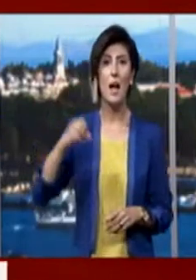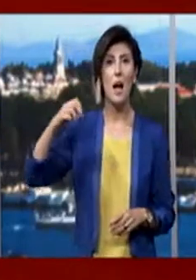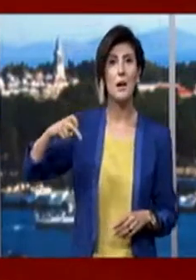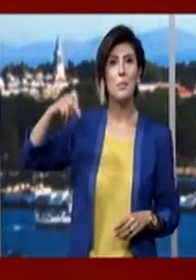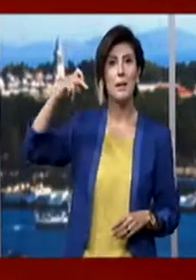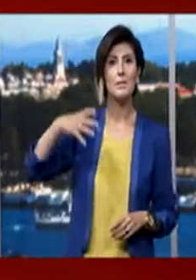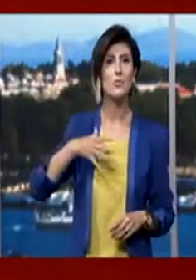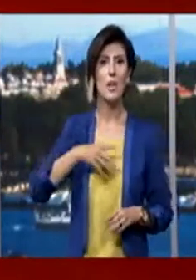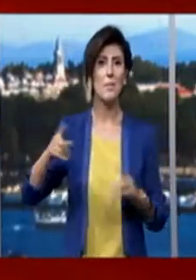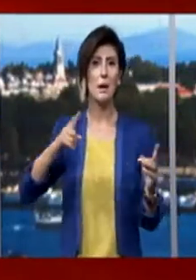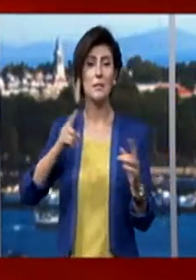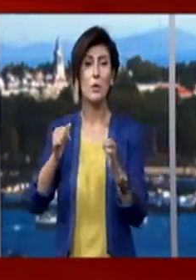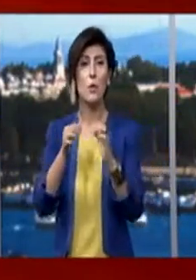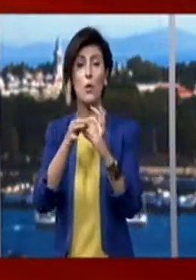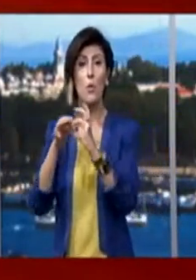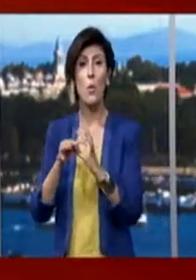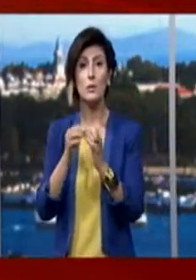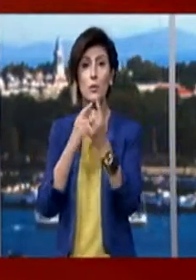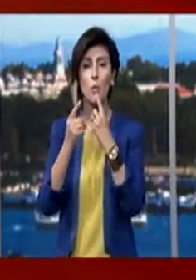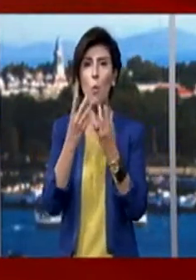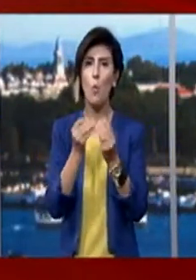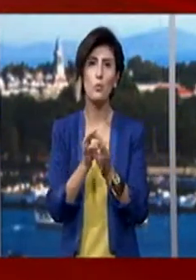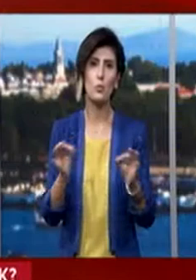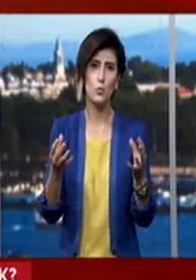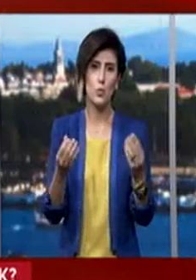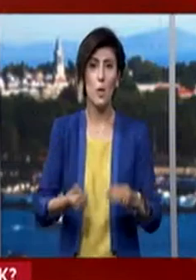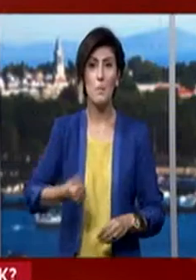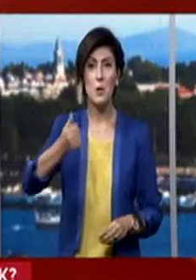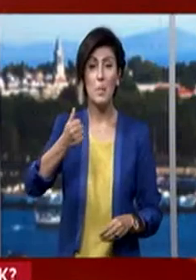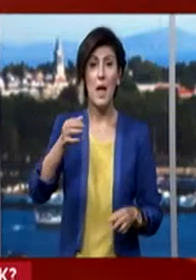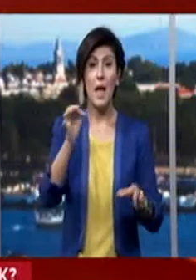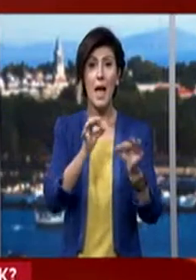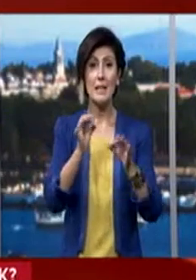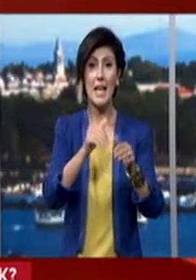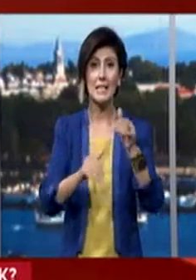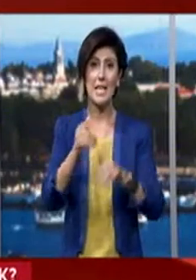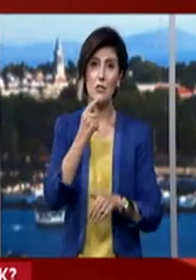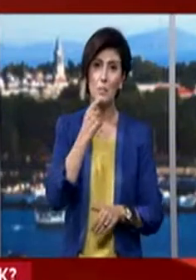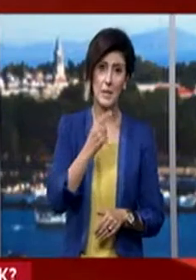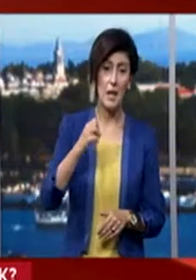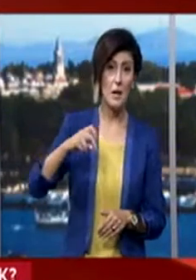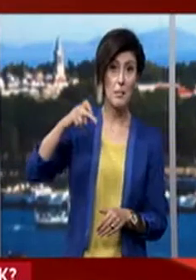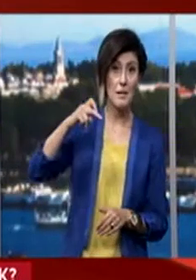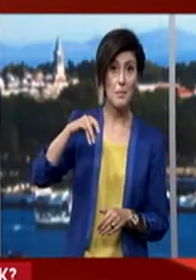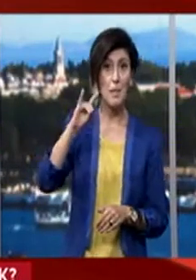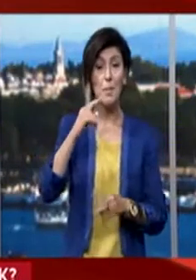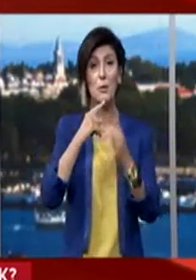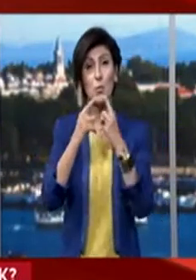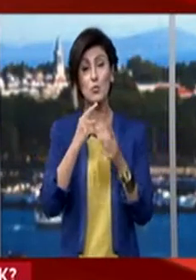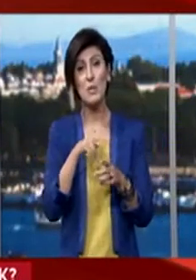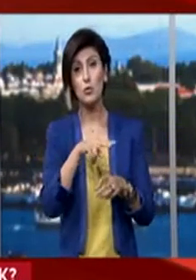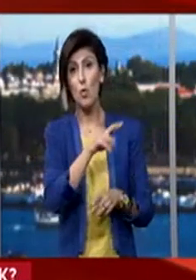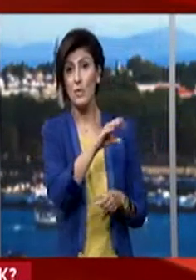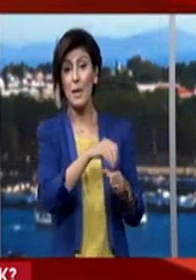CHP arasındaki koalisyon görüşmeleri olumsuz bitti. Başbakan erken seçim kartını açtı ama AK Parti-MHP görüşmesi yolda.